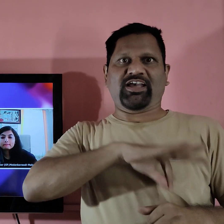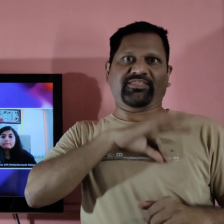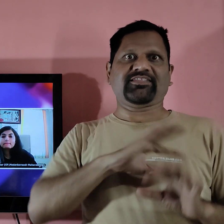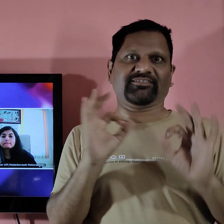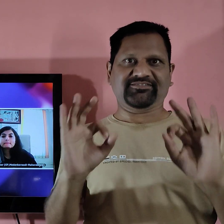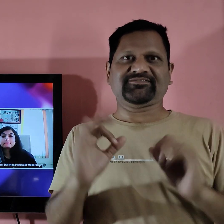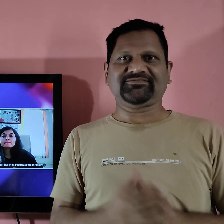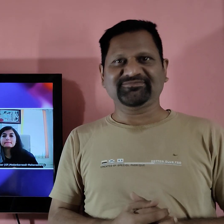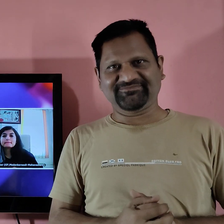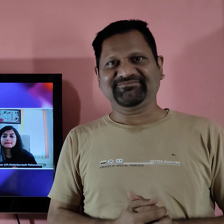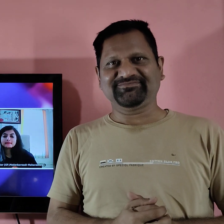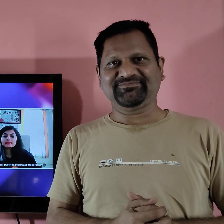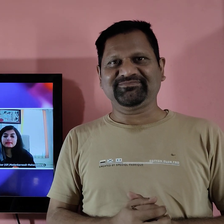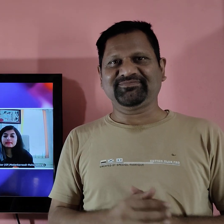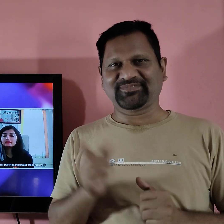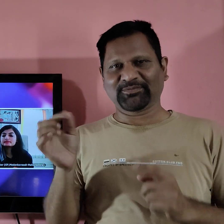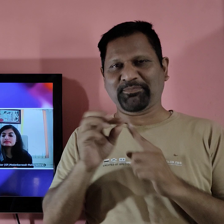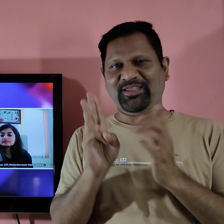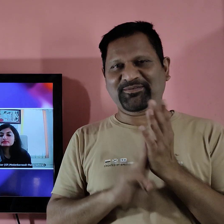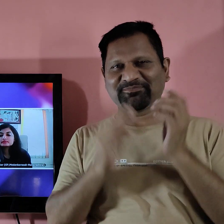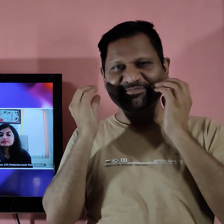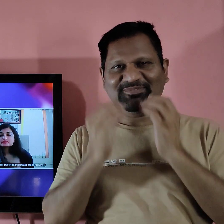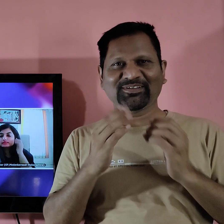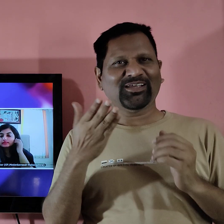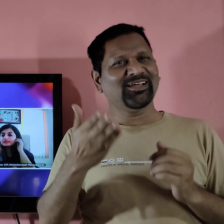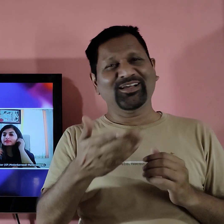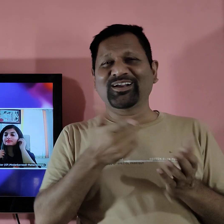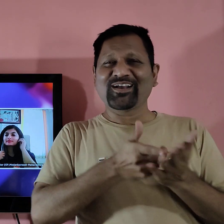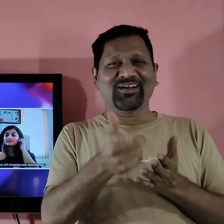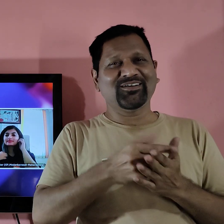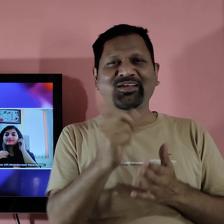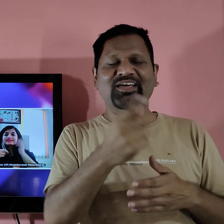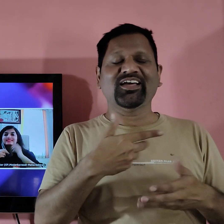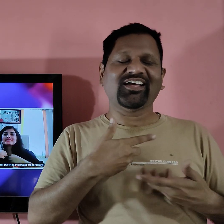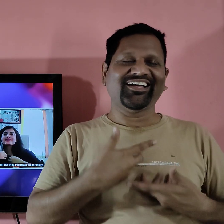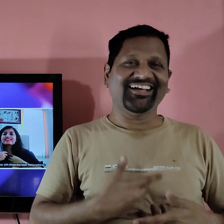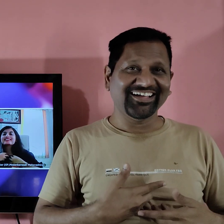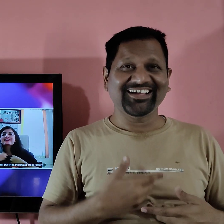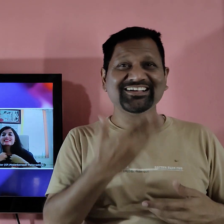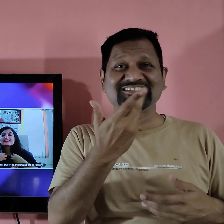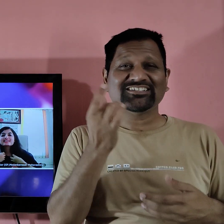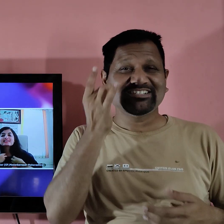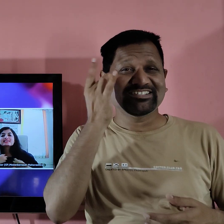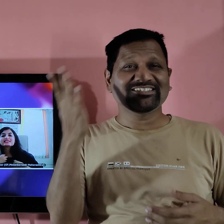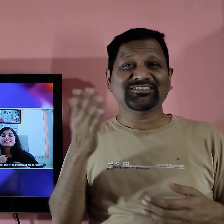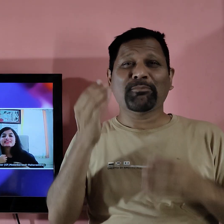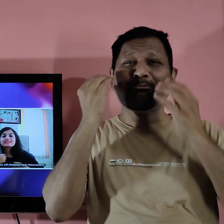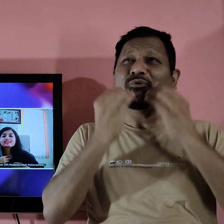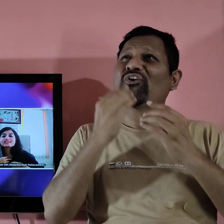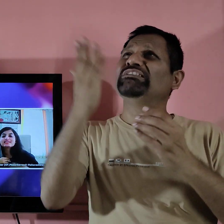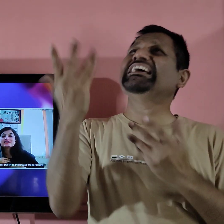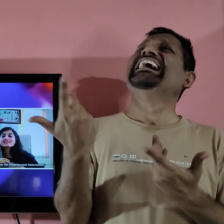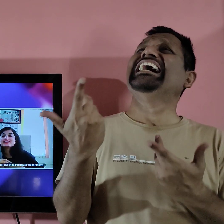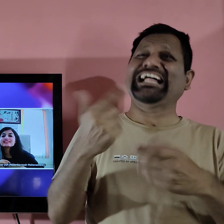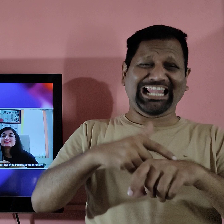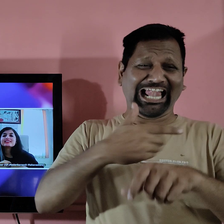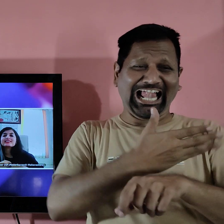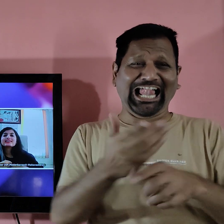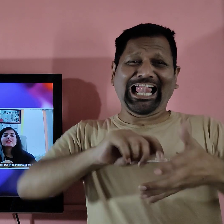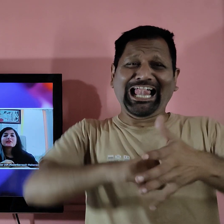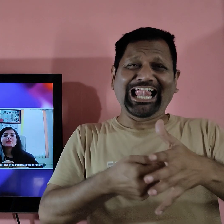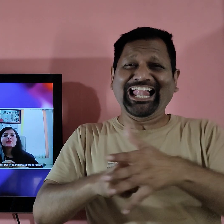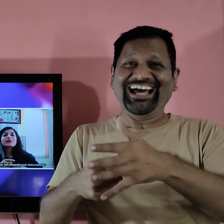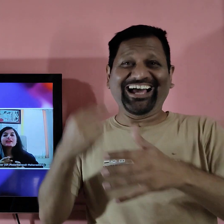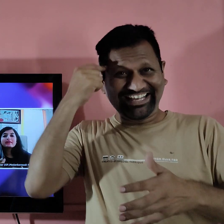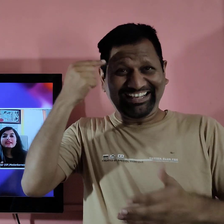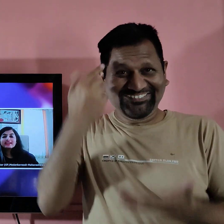है। प्रियंका जी अब तो गांव वाले थक गए होंगे, लोगों को गुस्सा आता होगा, ये मोदी जी कैसे हैं, इतने दिनों से